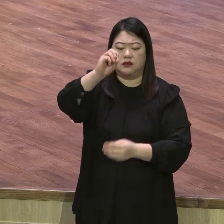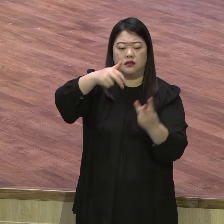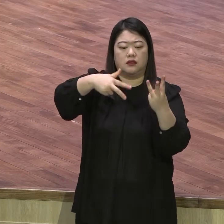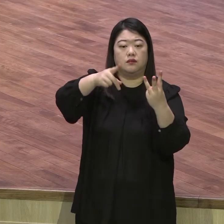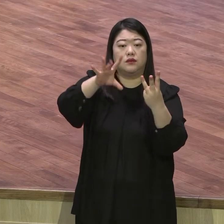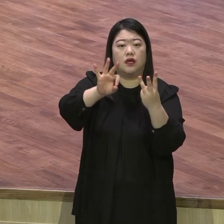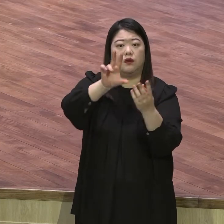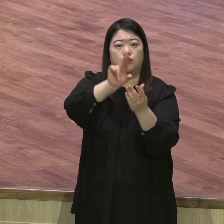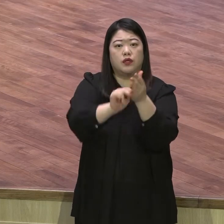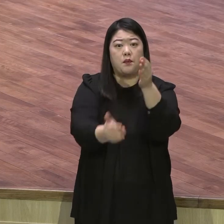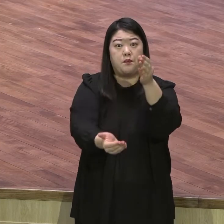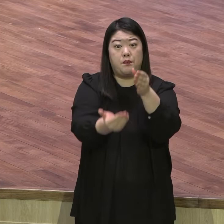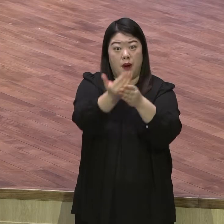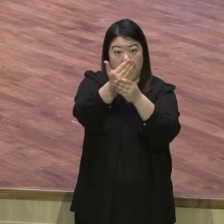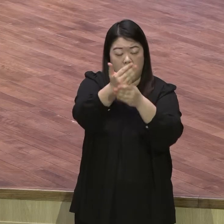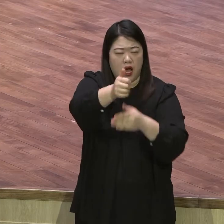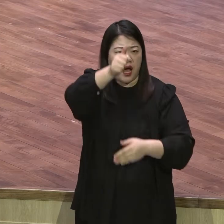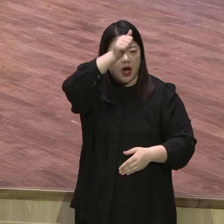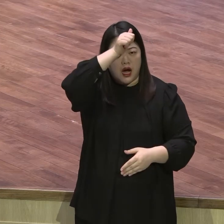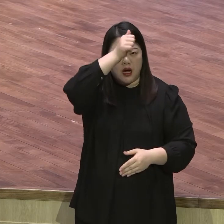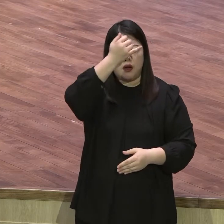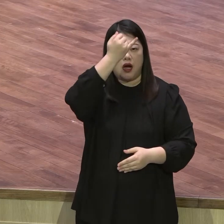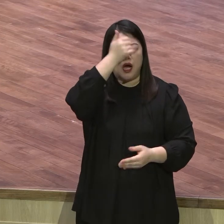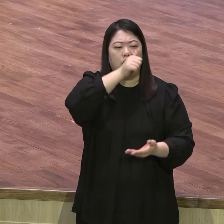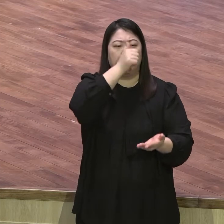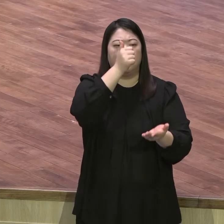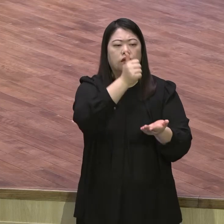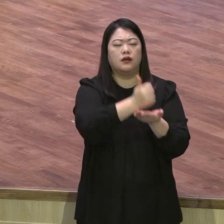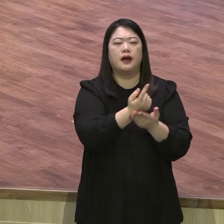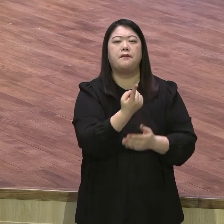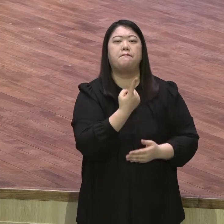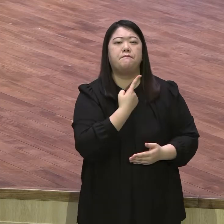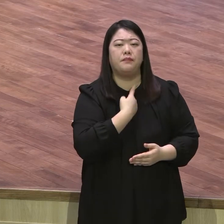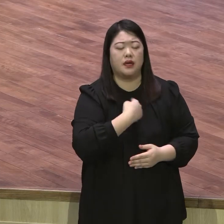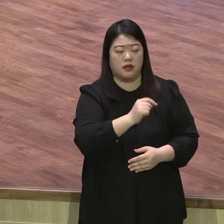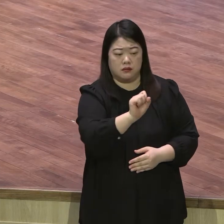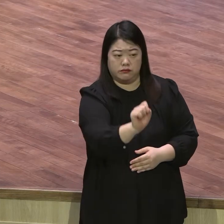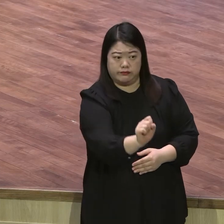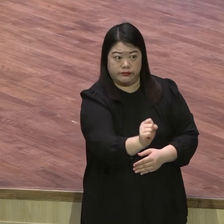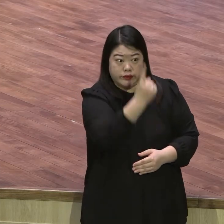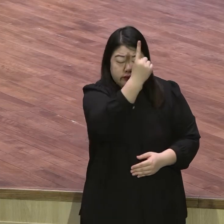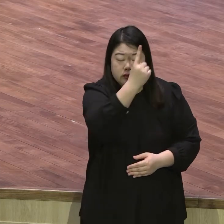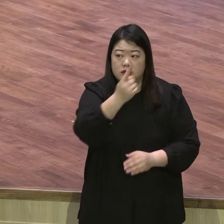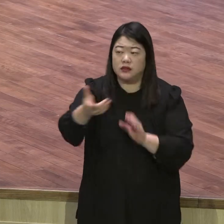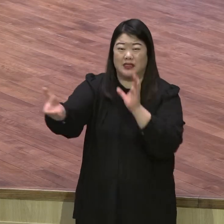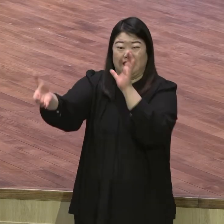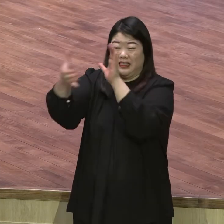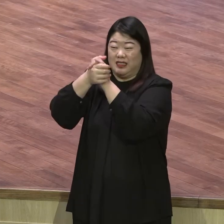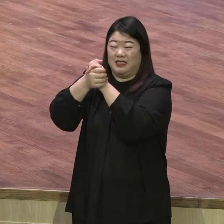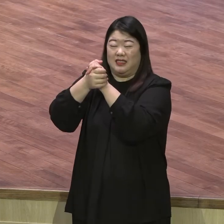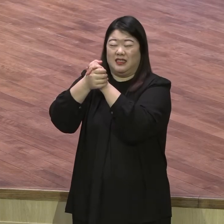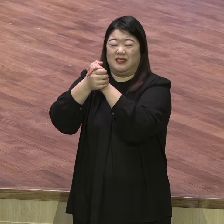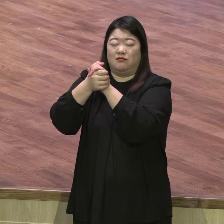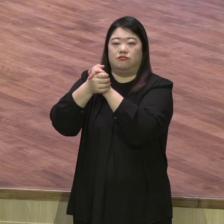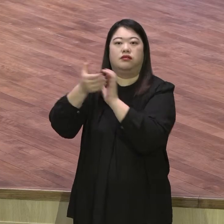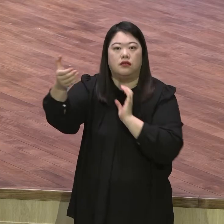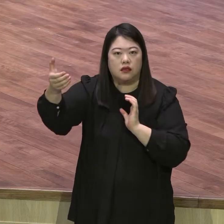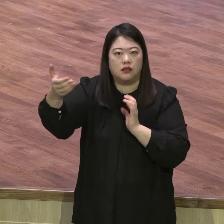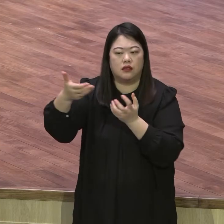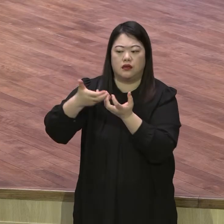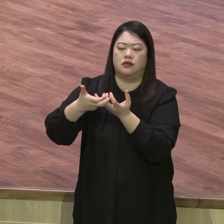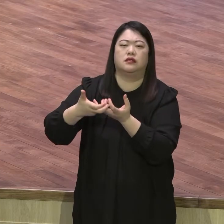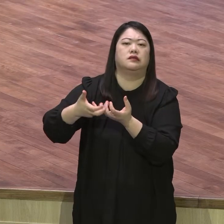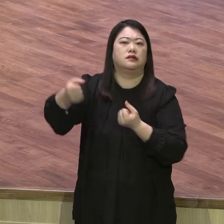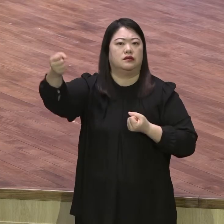하나님의 첫 사람 아담이 범죄함으로 인해서 어떻게 범죄에 인해서 우리 화목관계가 하나님과